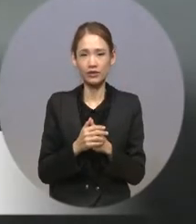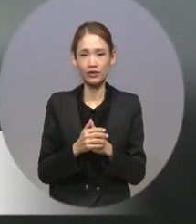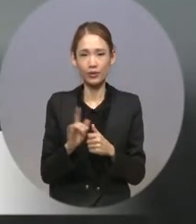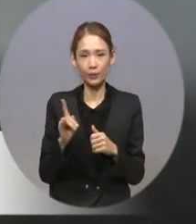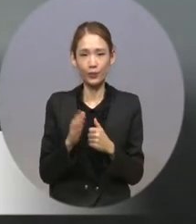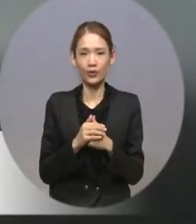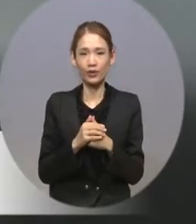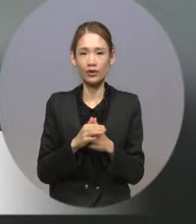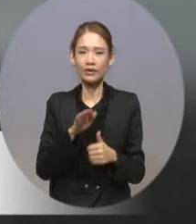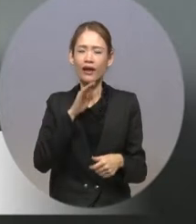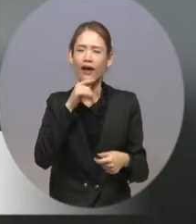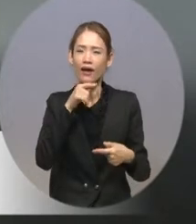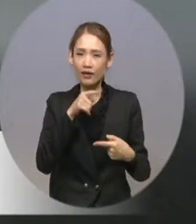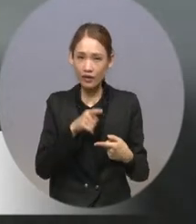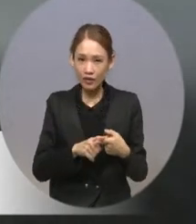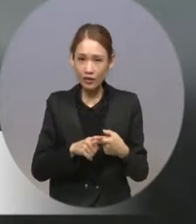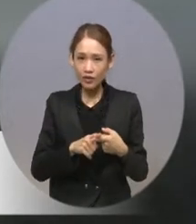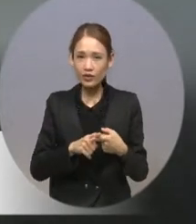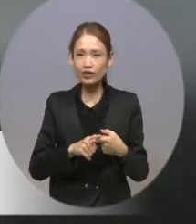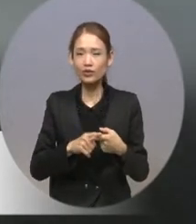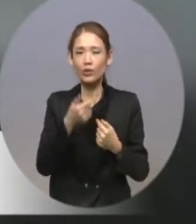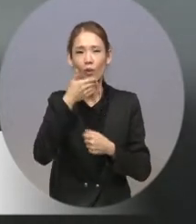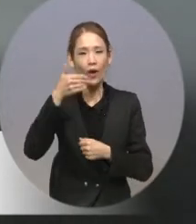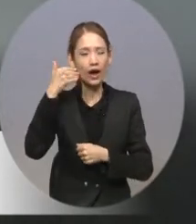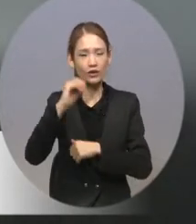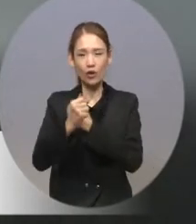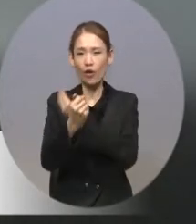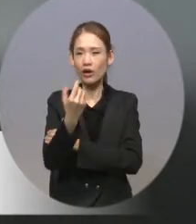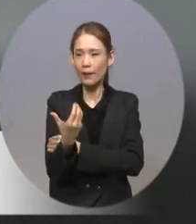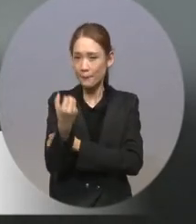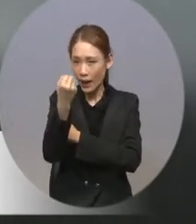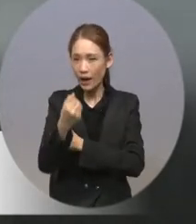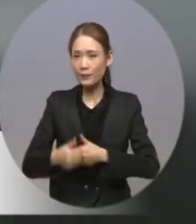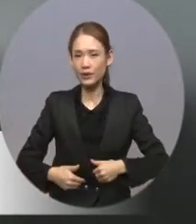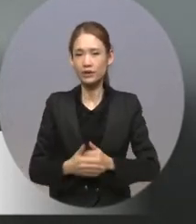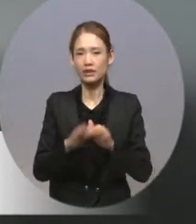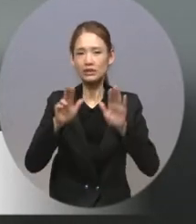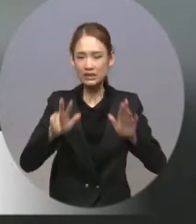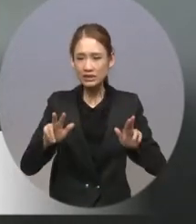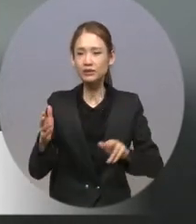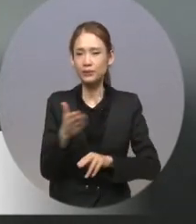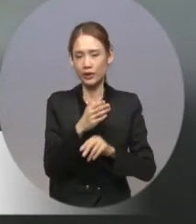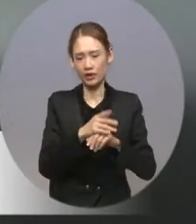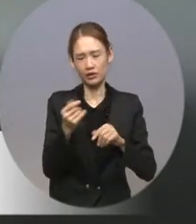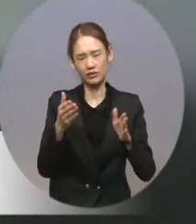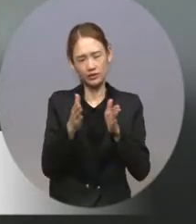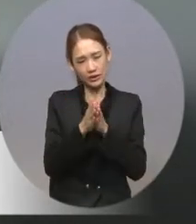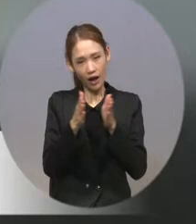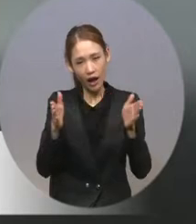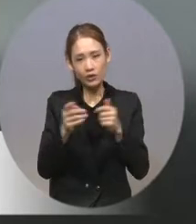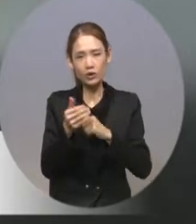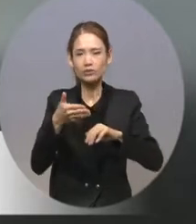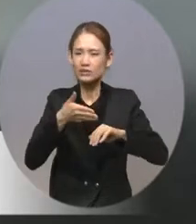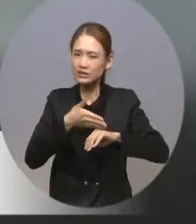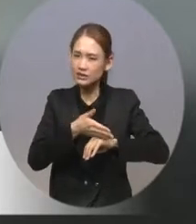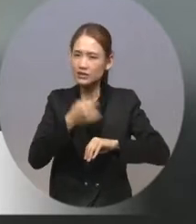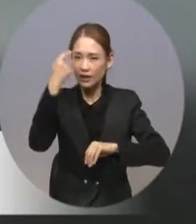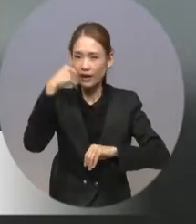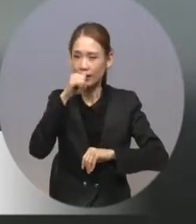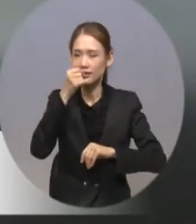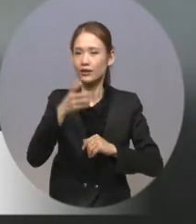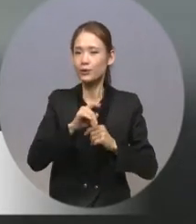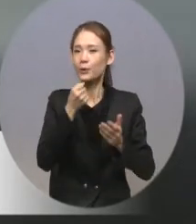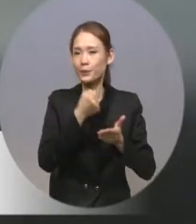당연하게 농인들이 누려야 할 권리인데 이제서야 시작이 돼서 좀 늦은 감이 있어서 아쉽긴